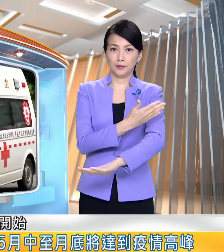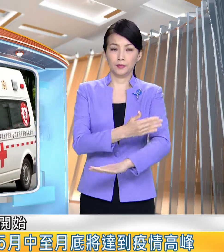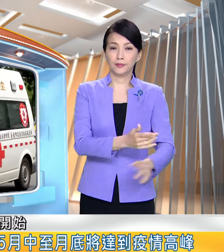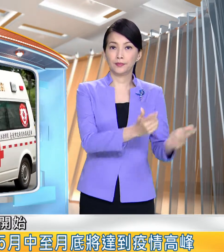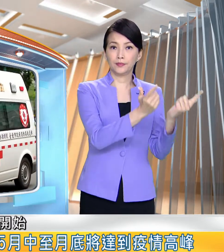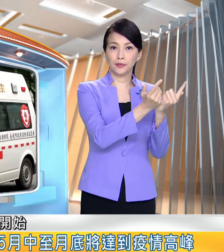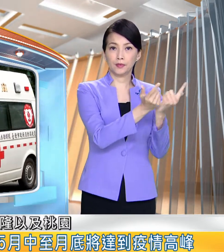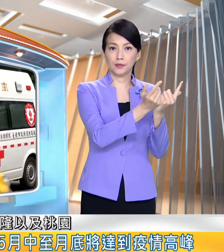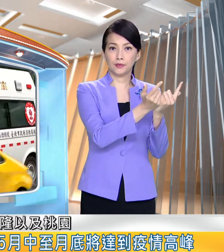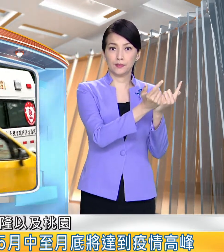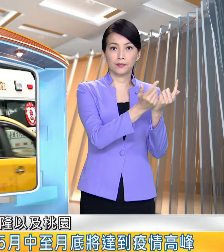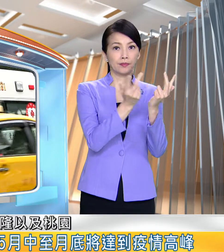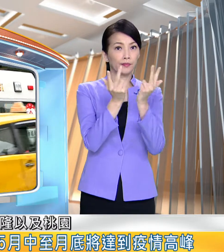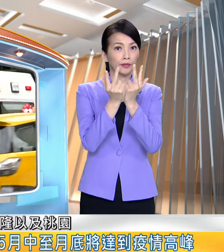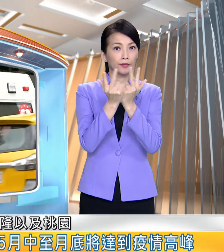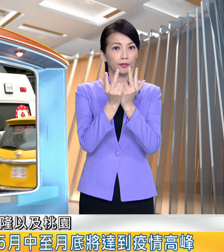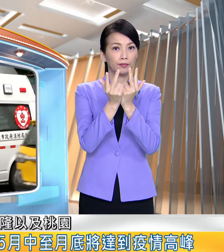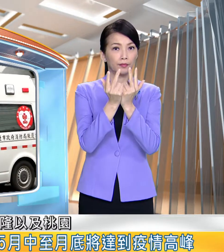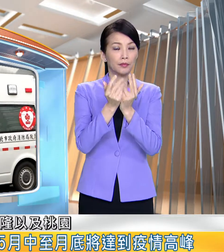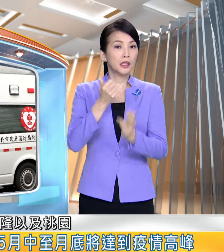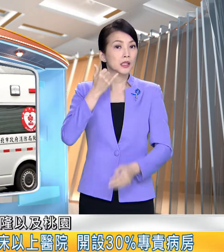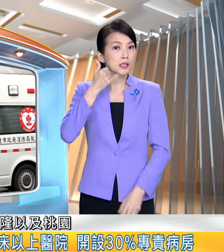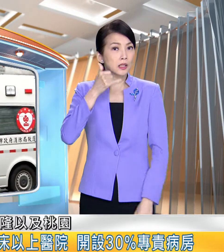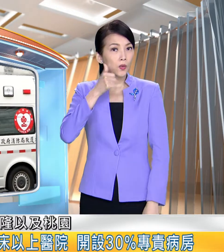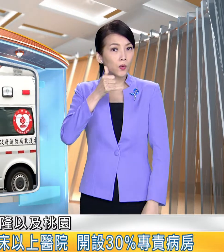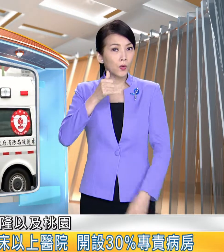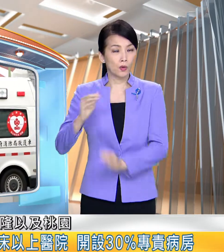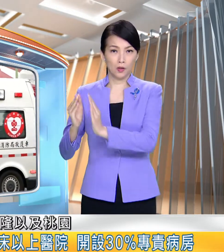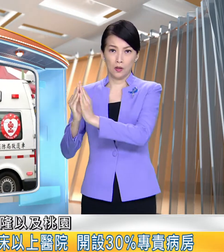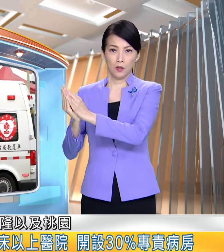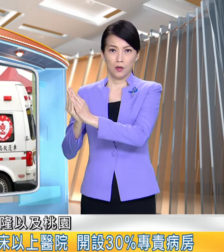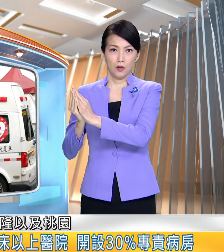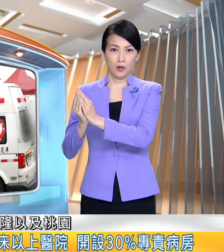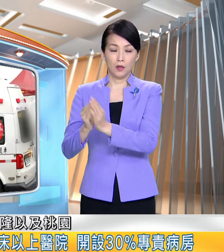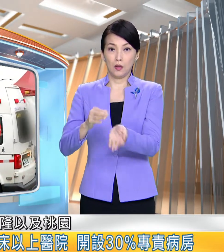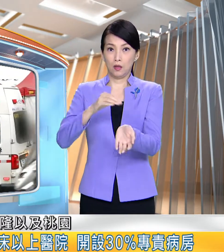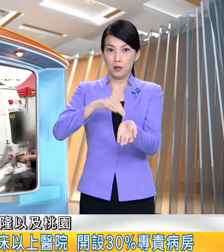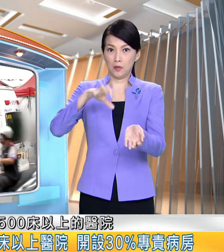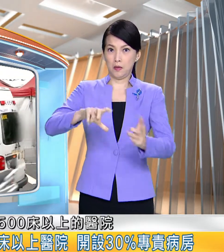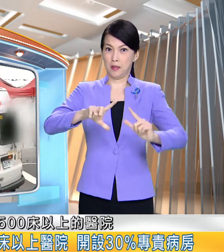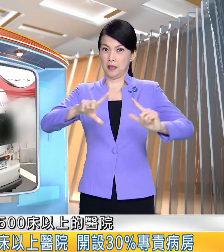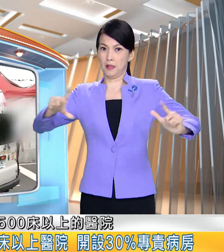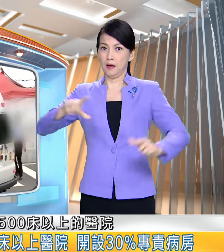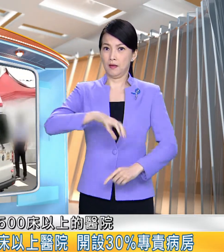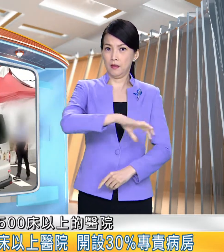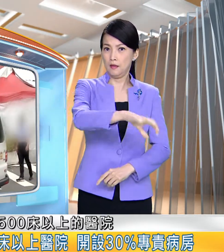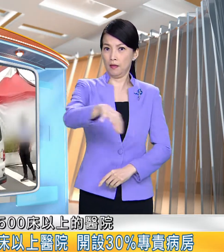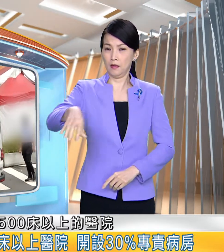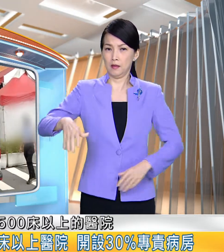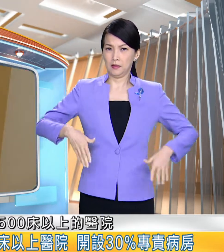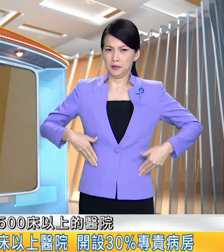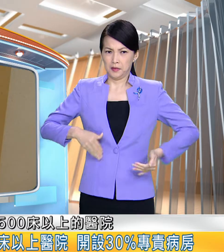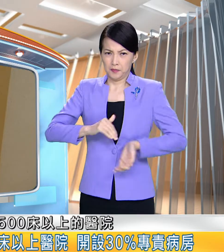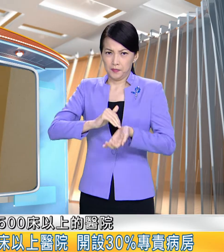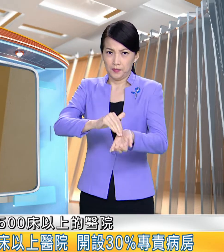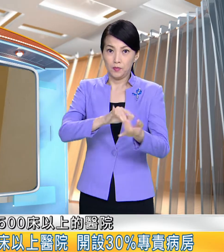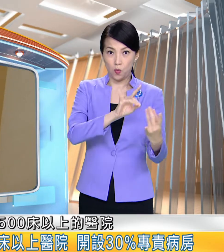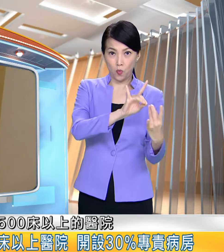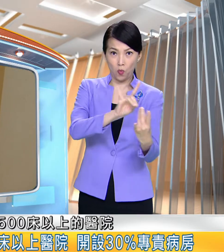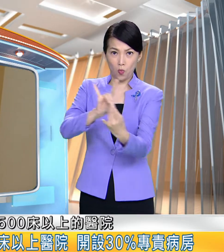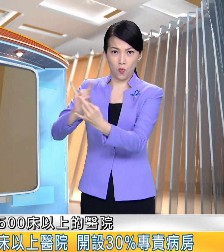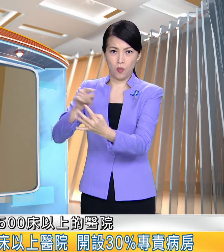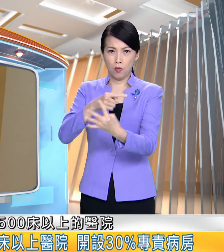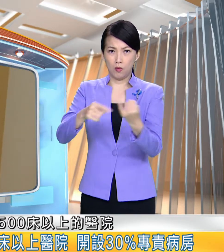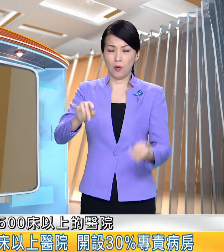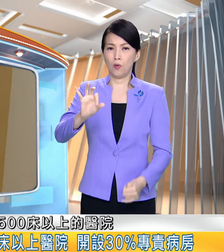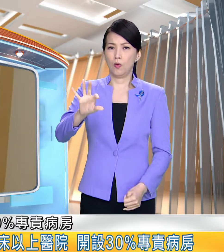天开始，台北、新北、基隆以及桃园急性一般病床500床以